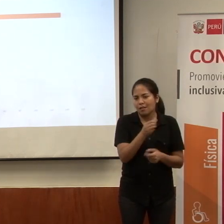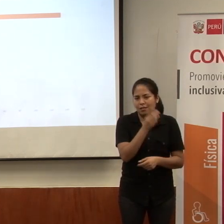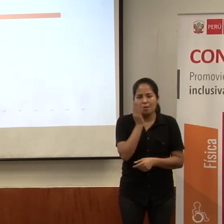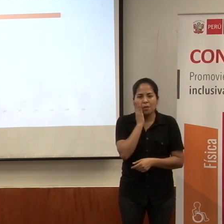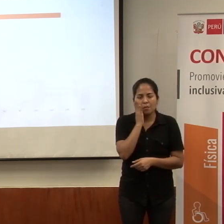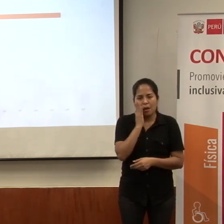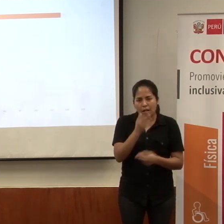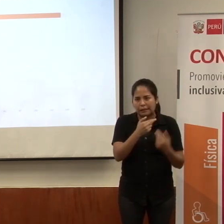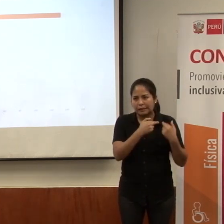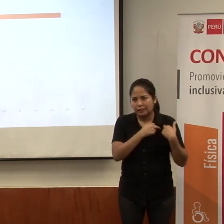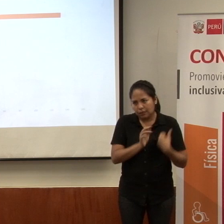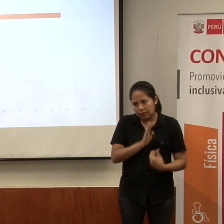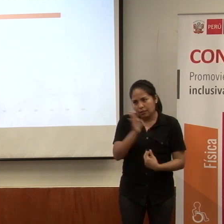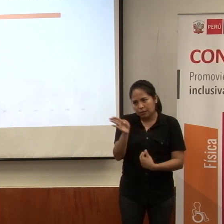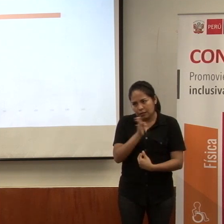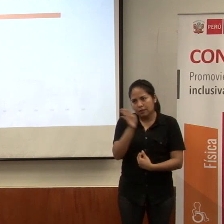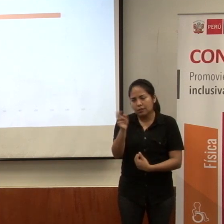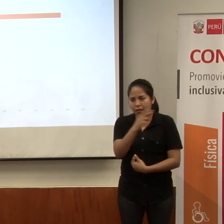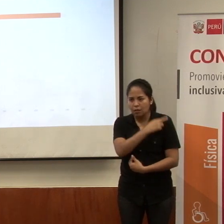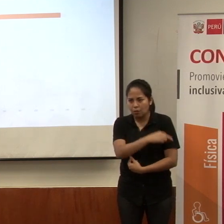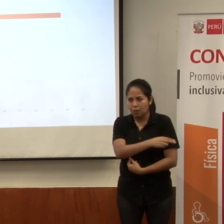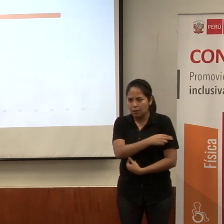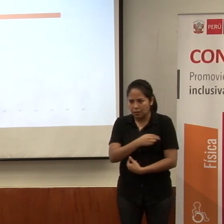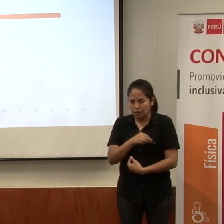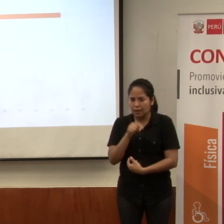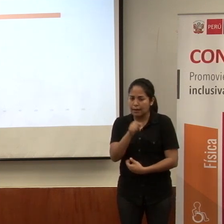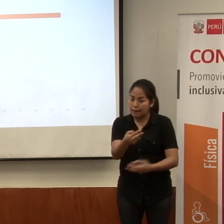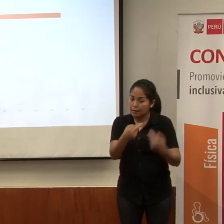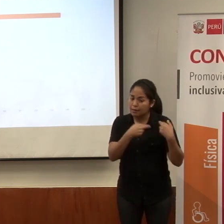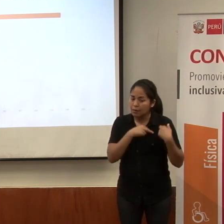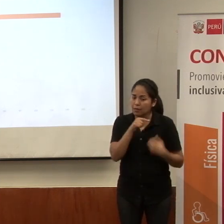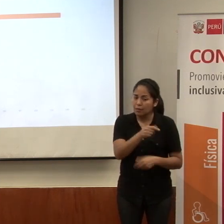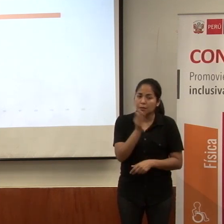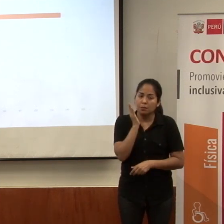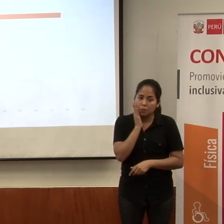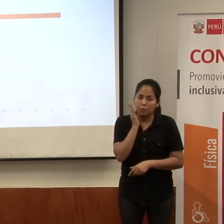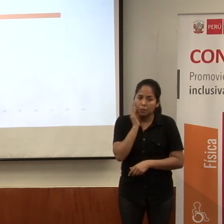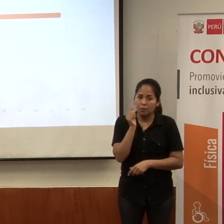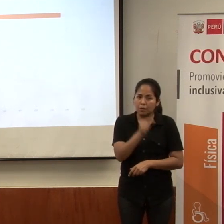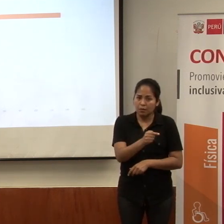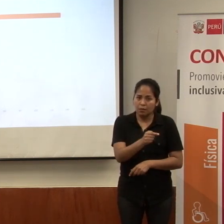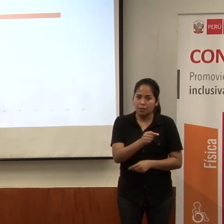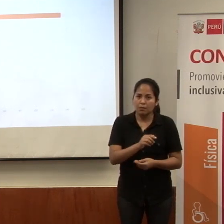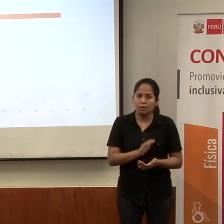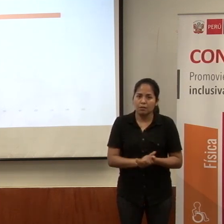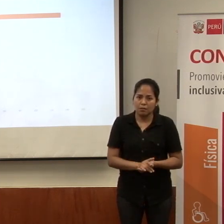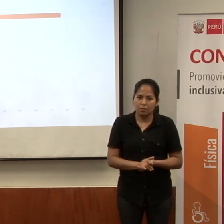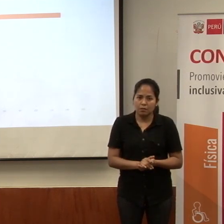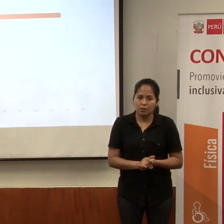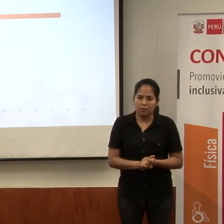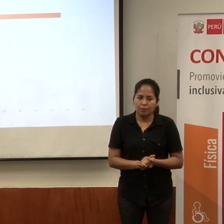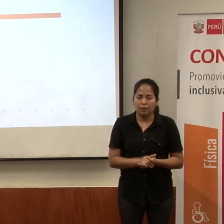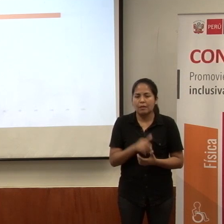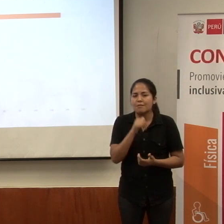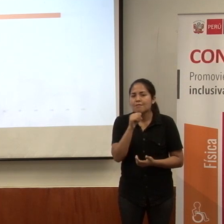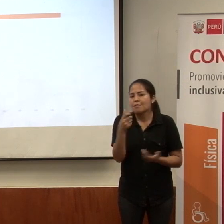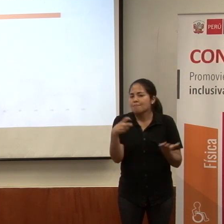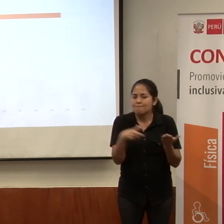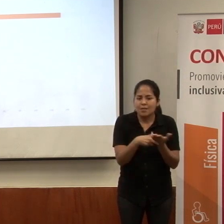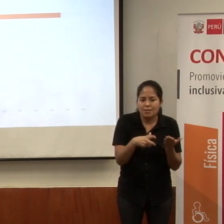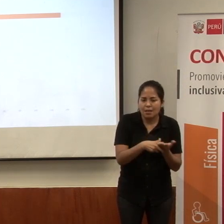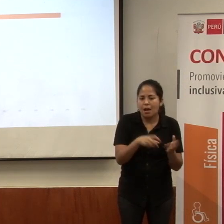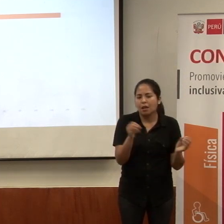Porque no es solamente un tema que tiene que ver con la mamá, que la mamá no tenga ni morbilidad, es decir,